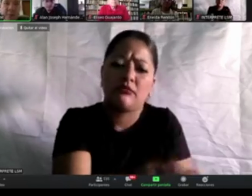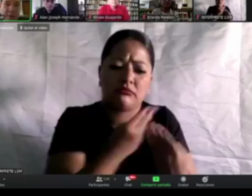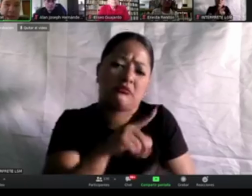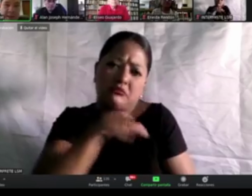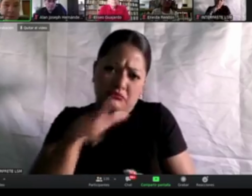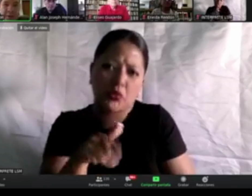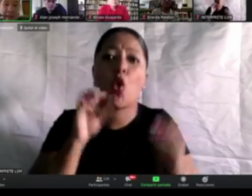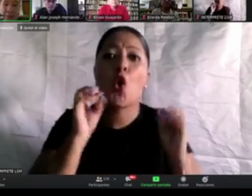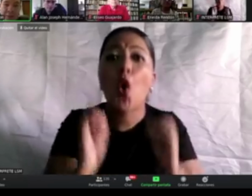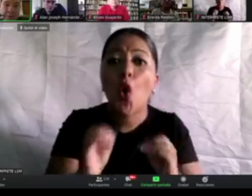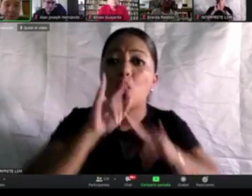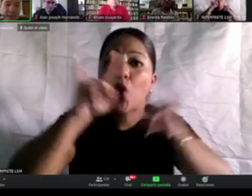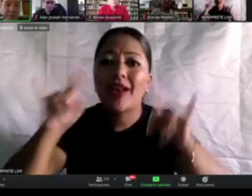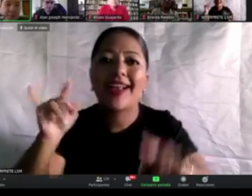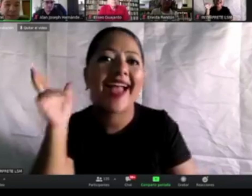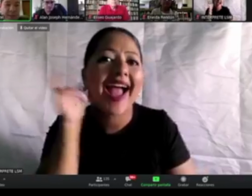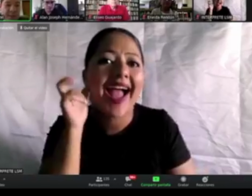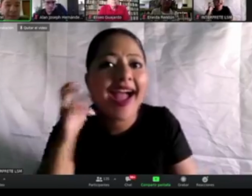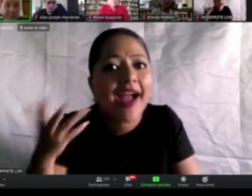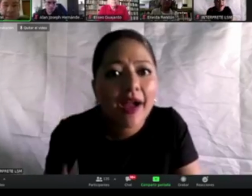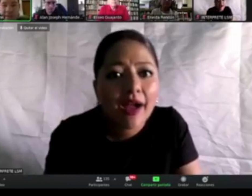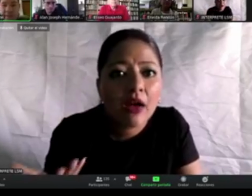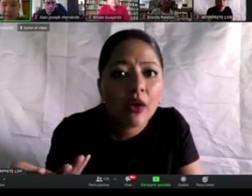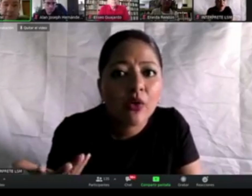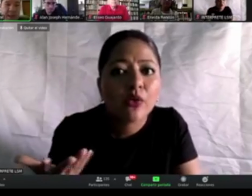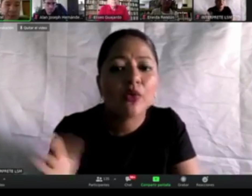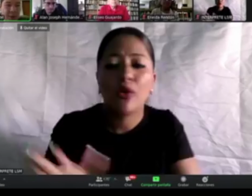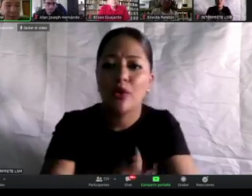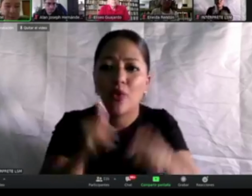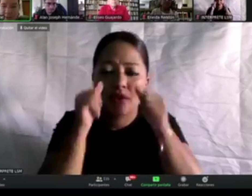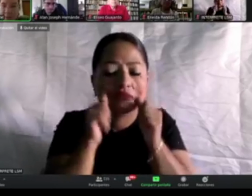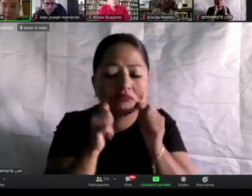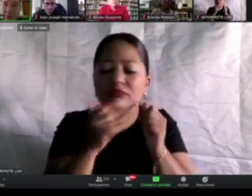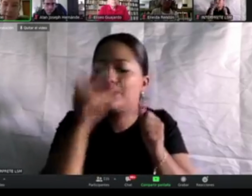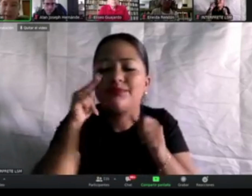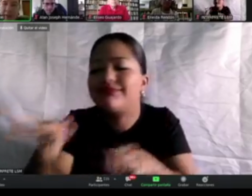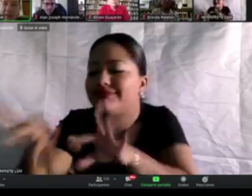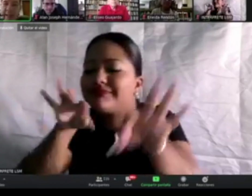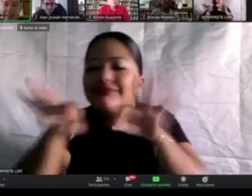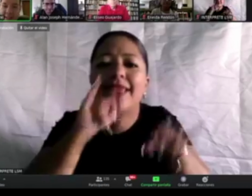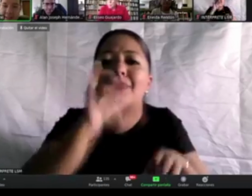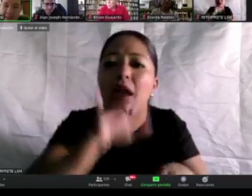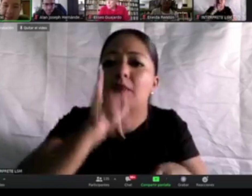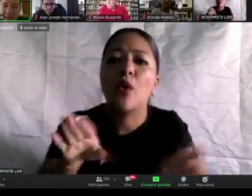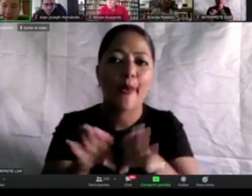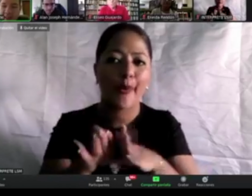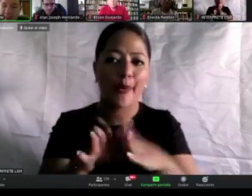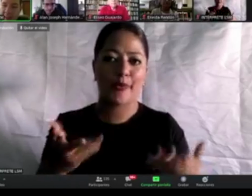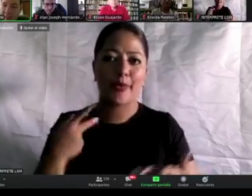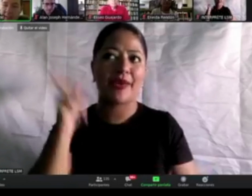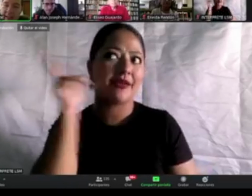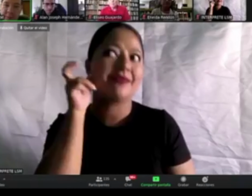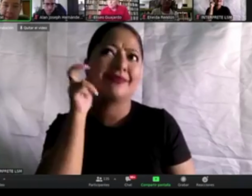un collage pero de audios tal vez porque tal vez el tema de la vista no es para él pero tal vez los sonidos sí es tener la flexibilidad